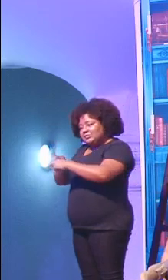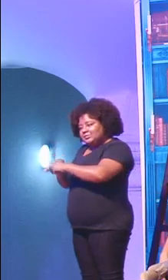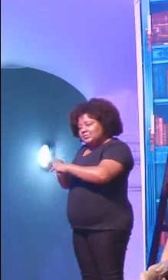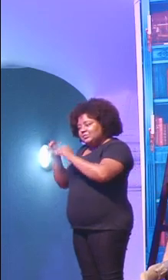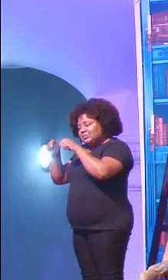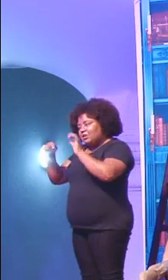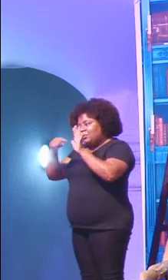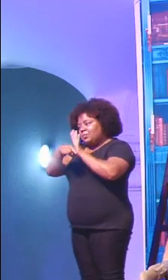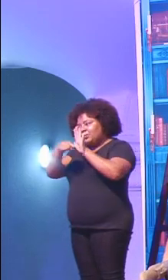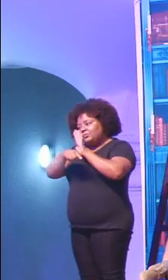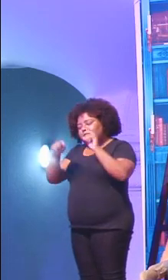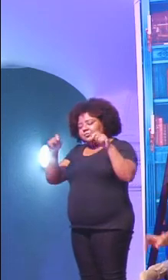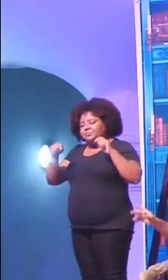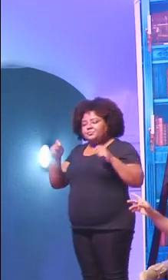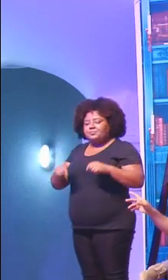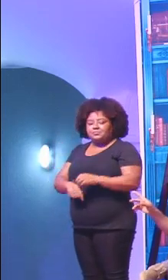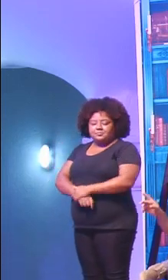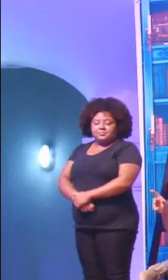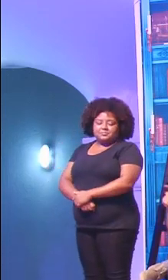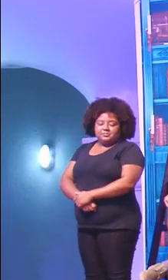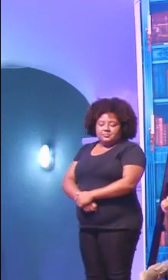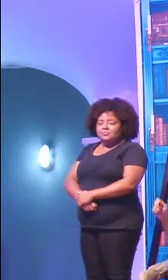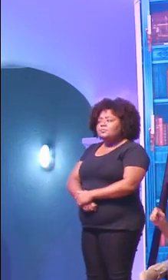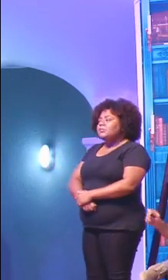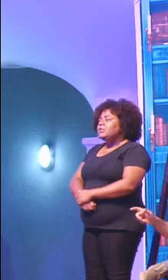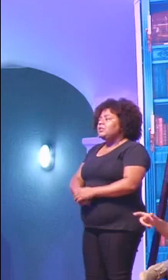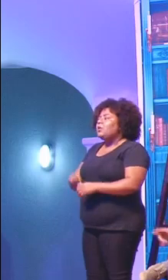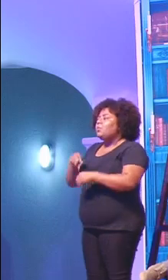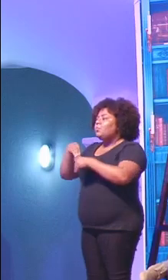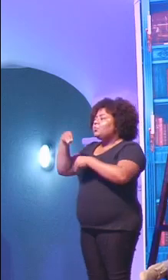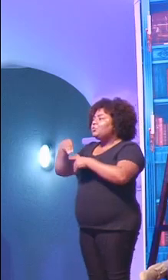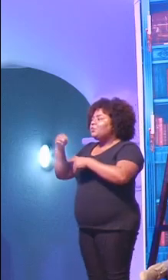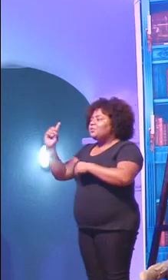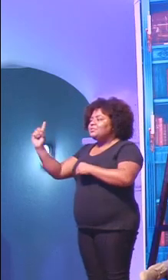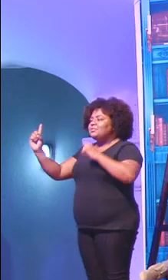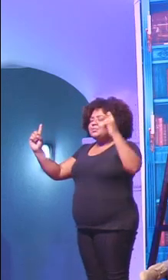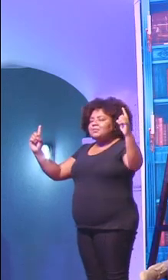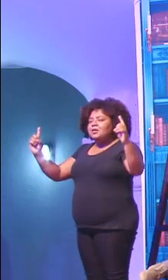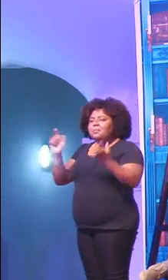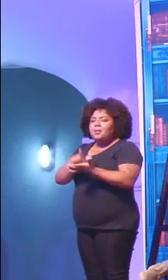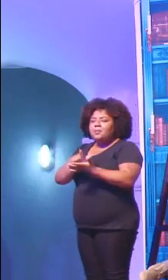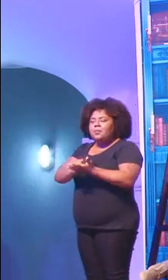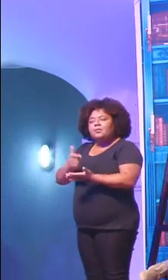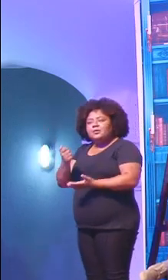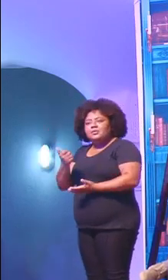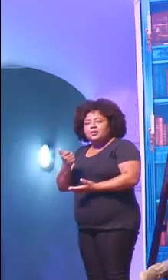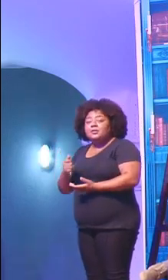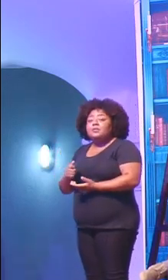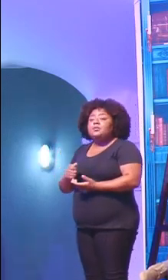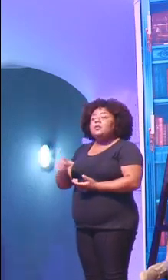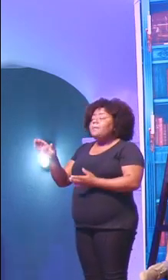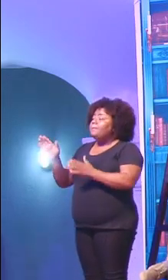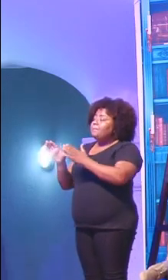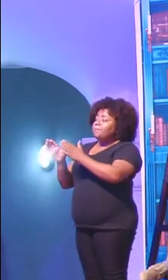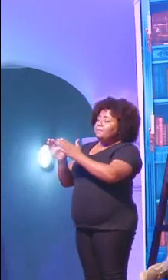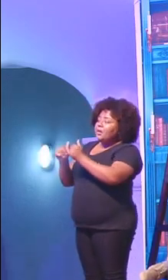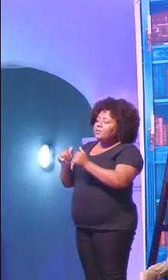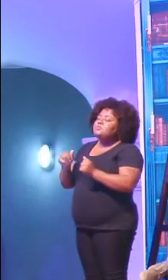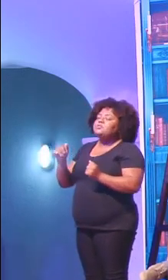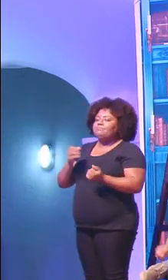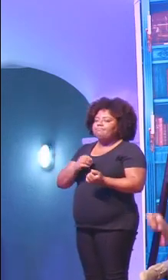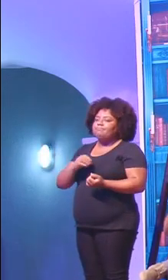Quanto para os presentes. Tá? Tem as monitoras aí, com papelzinho, caneta, que vocês peçam,